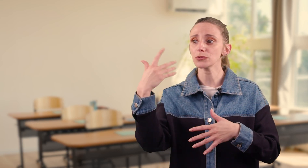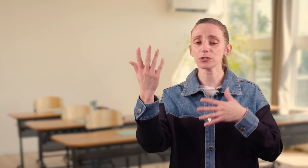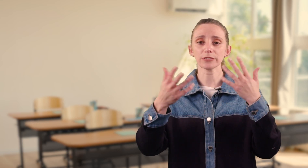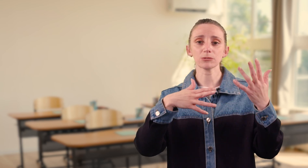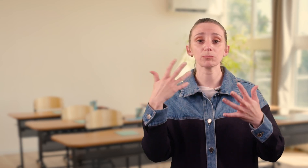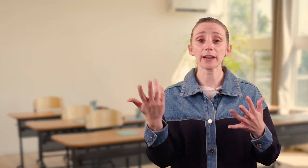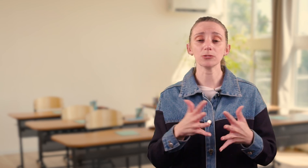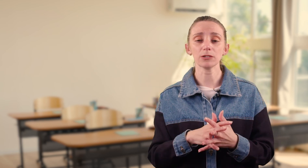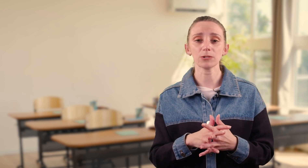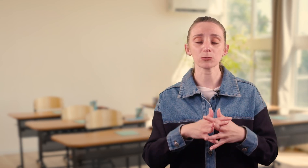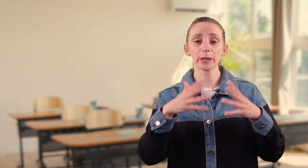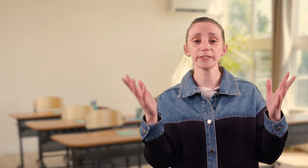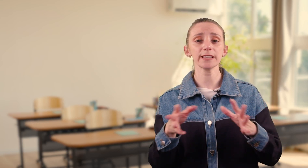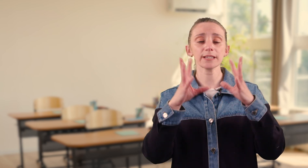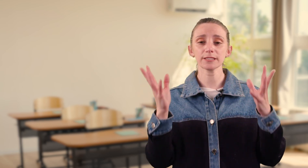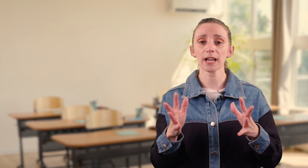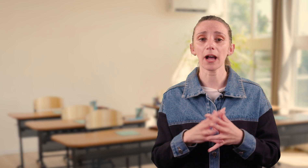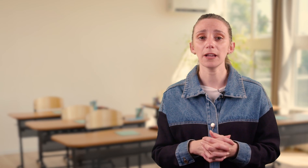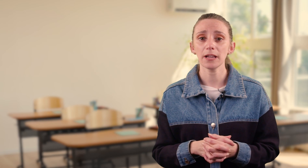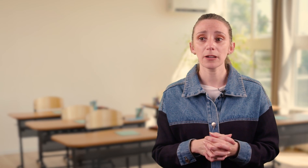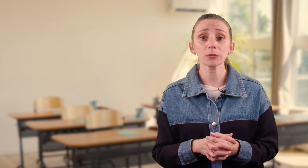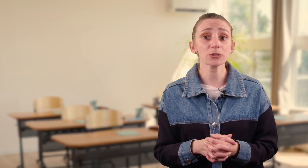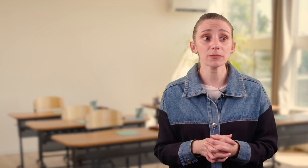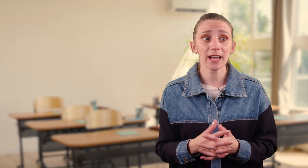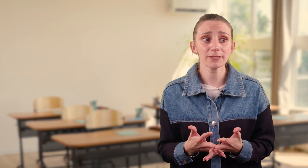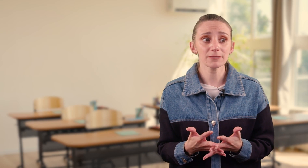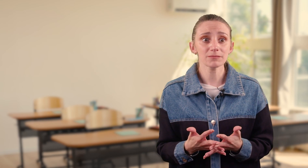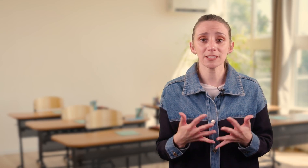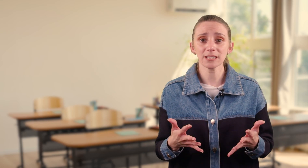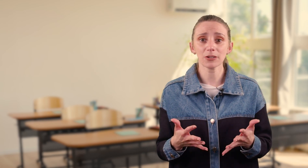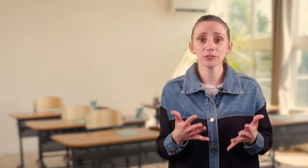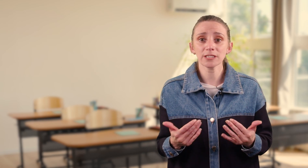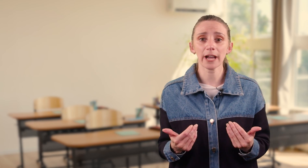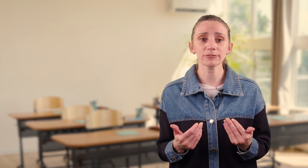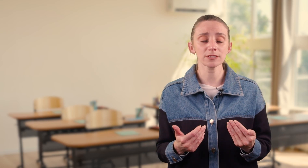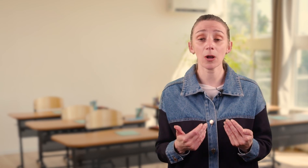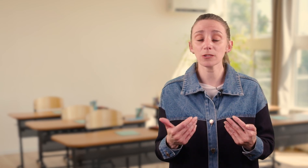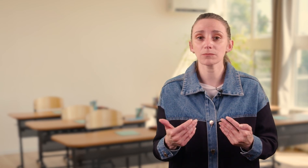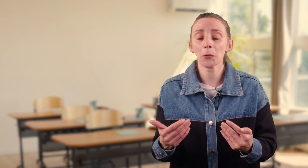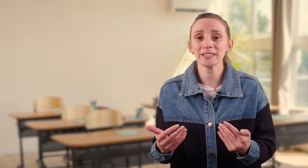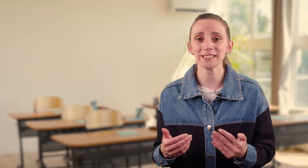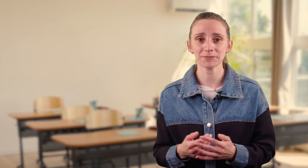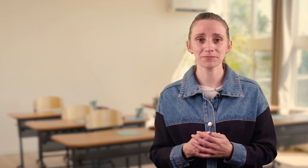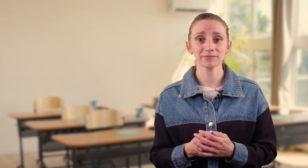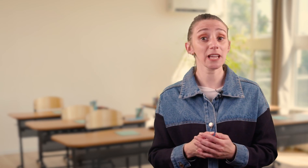vous avez parlé de où est-ce qu'on habitait, etc. Comment là revenir à vous en disant « Oh, mon métier ». Eh